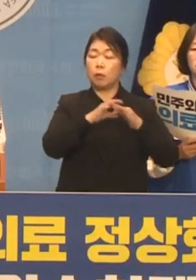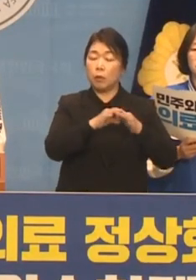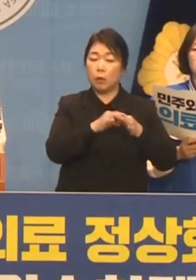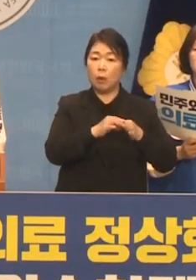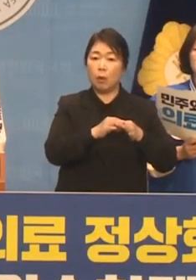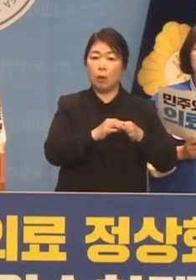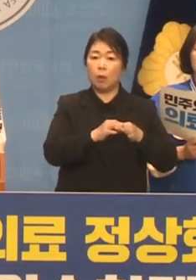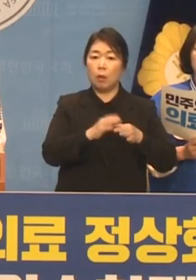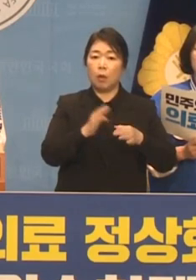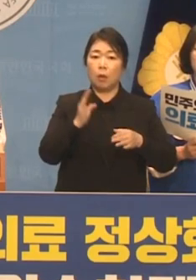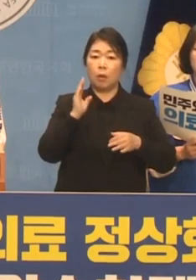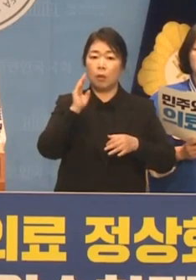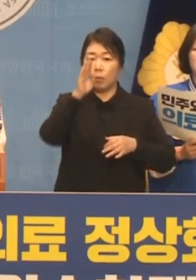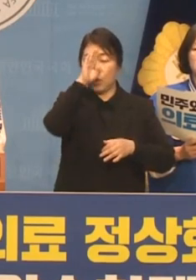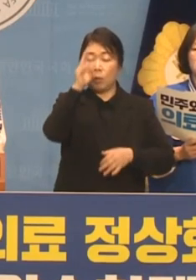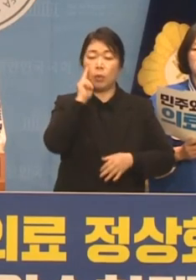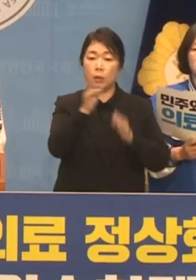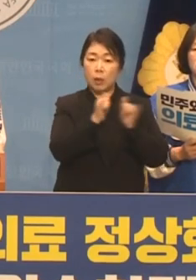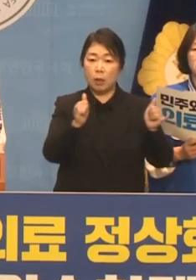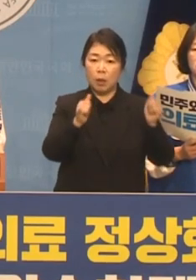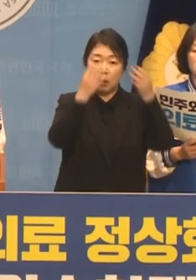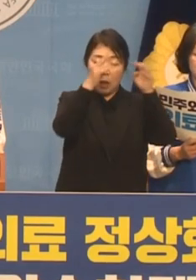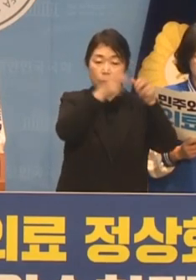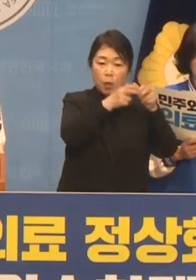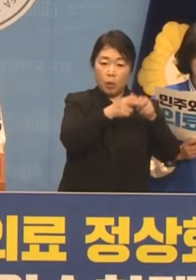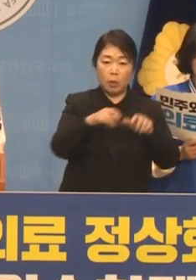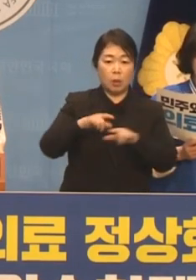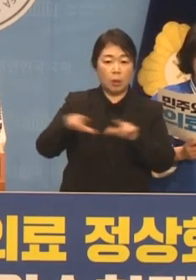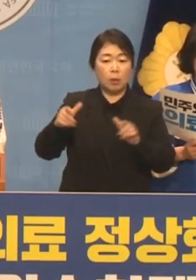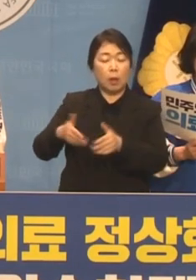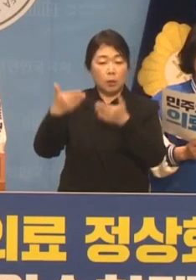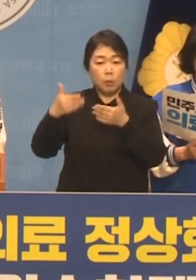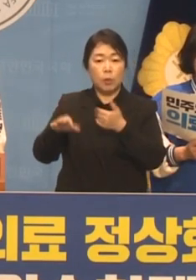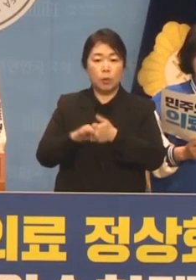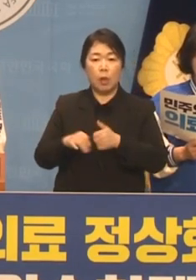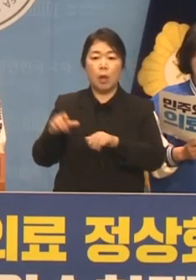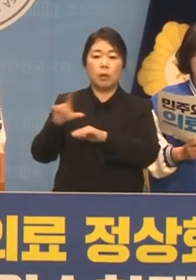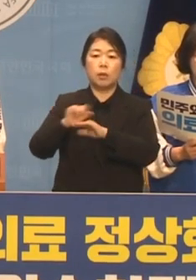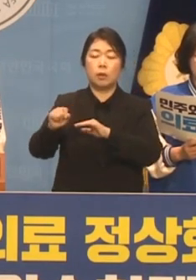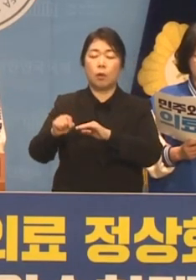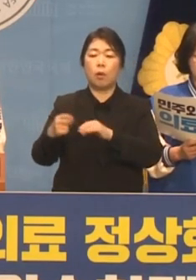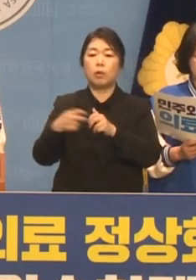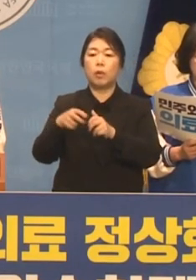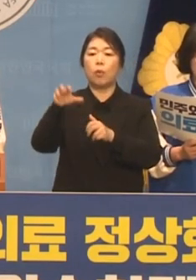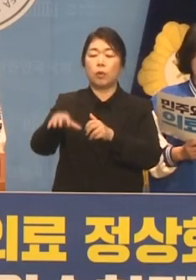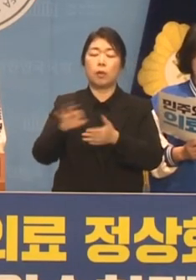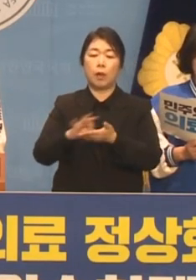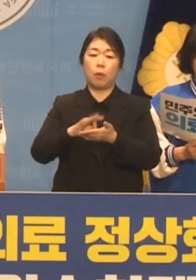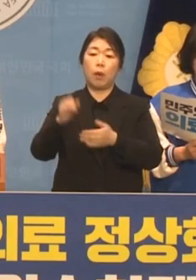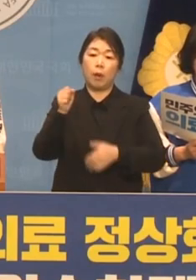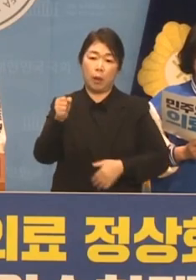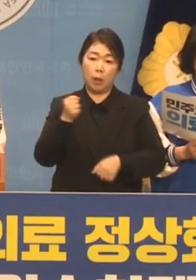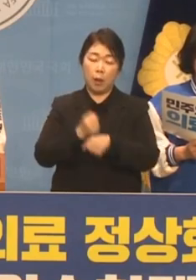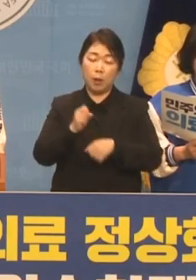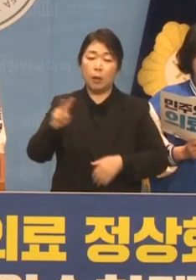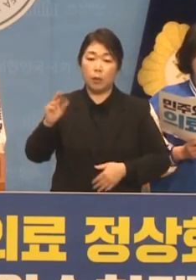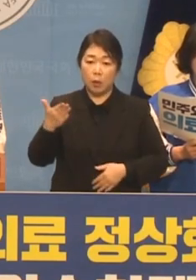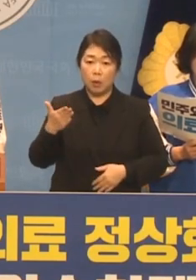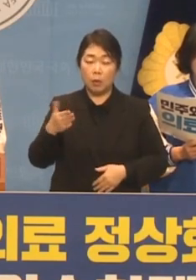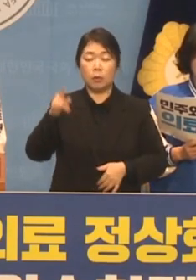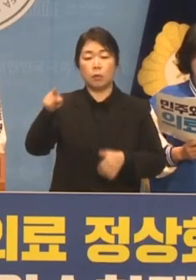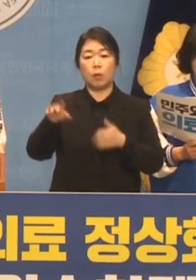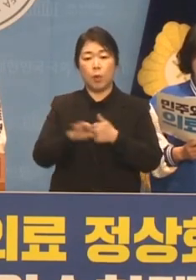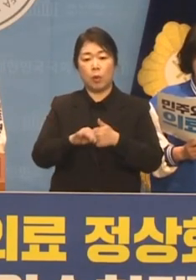환자는 대학병원에서 경증 환자는 지역 의료 기관에서 어 진료받는 의료 전달 체계를 구축하면